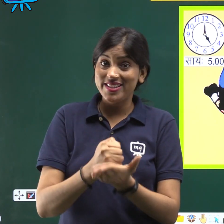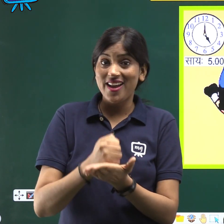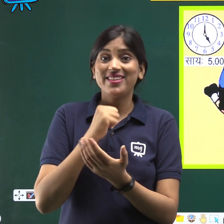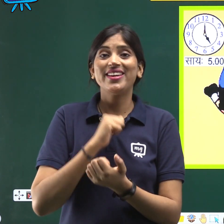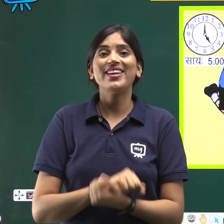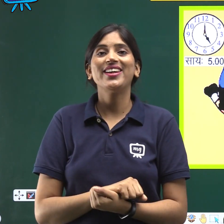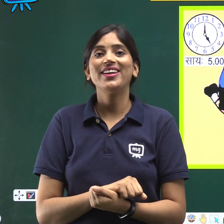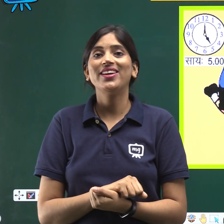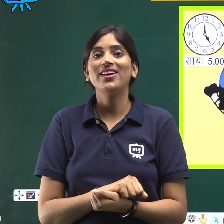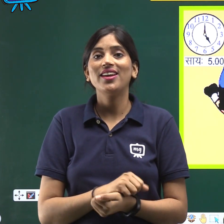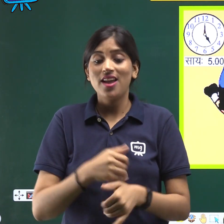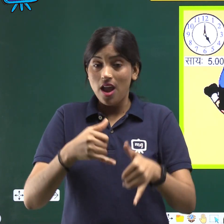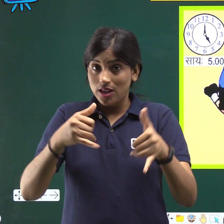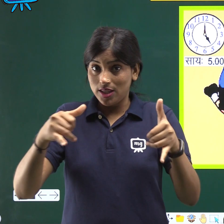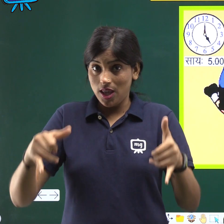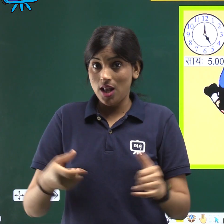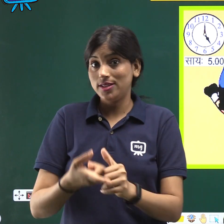चाहिए। खेल से